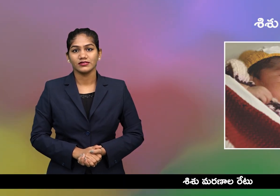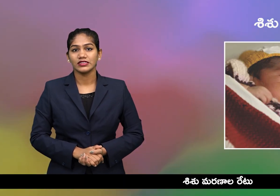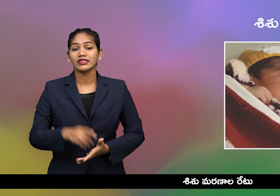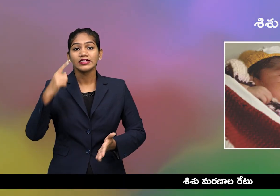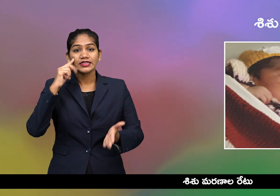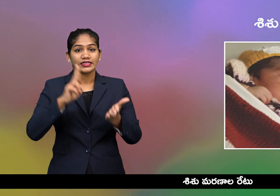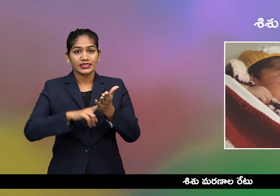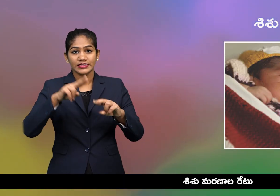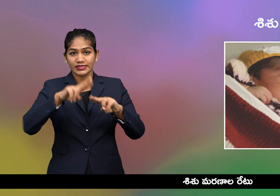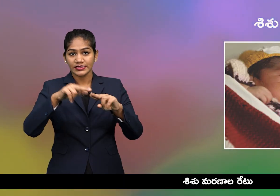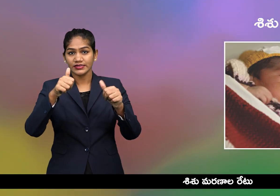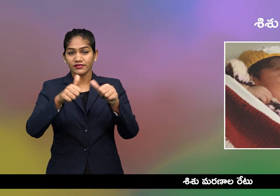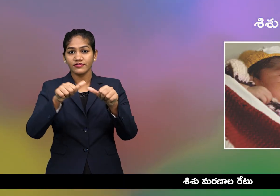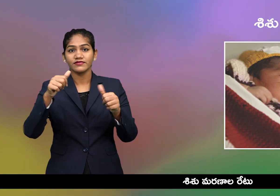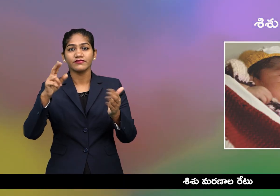శిశు మరణాల రేటు